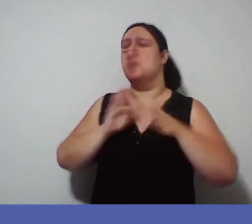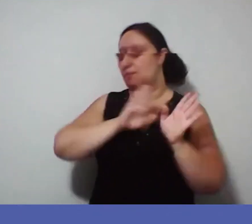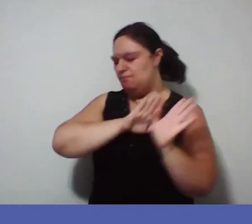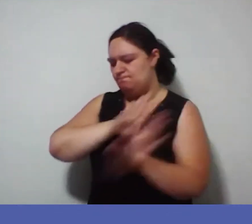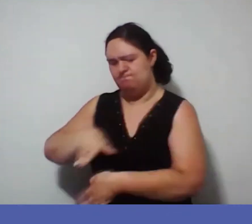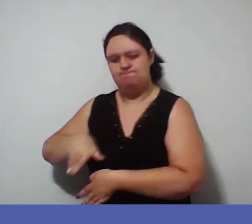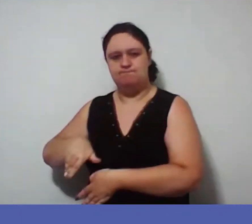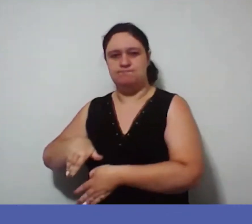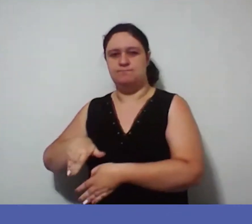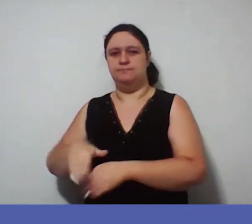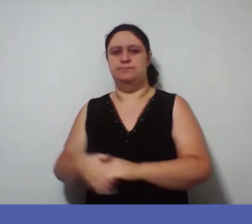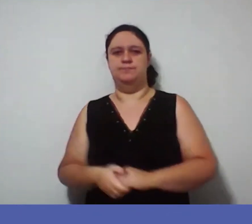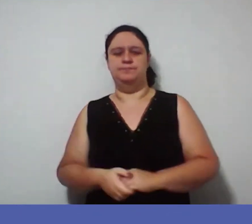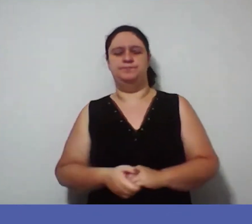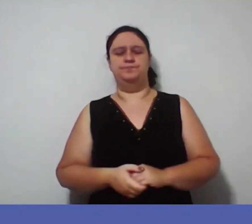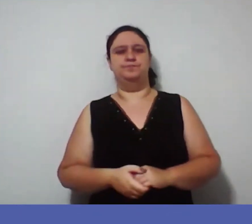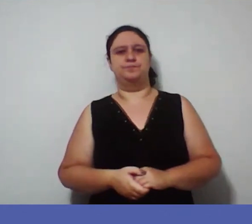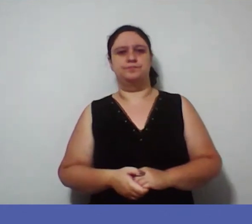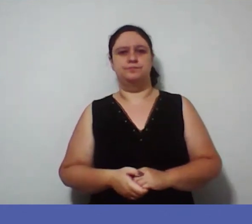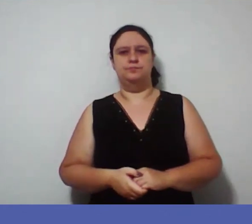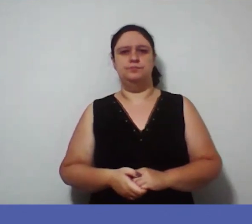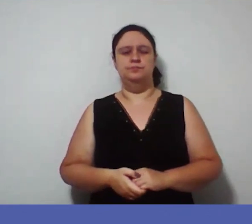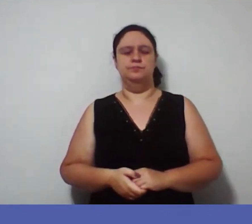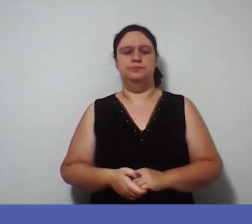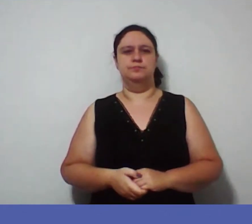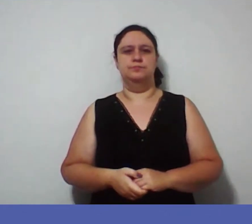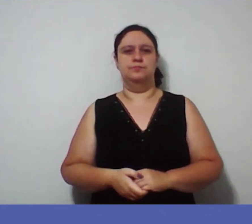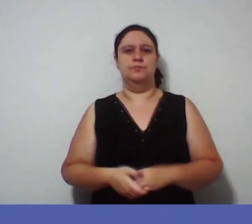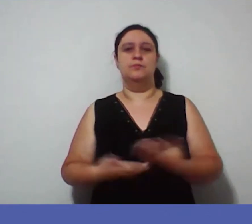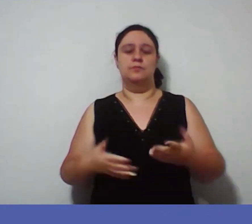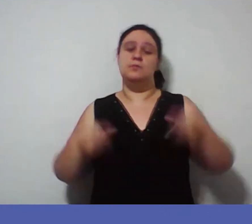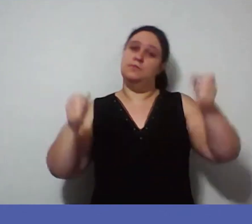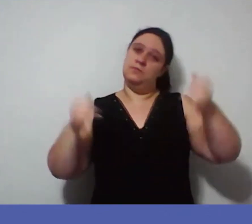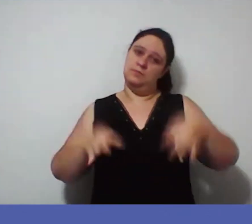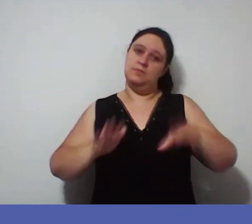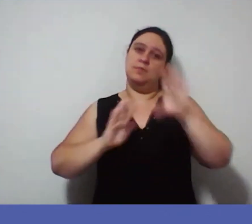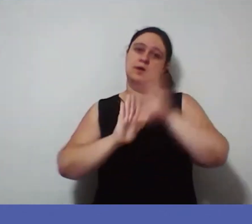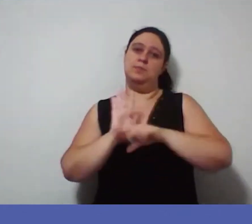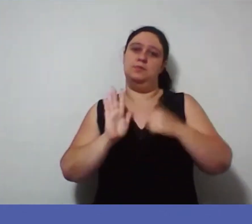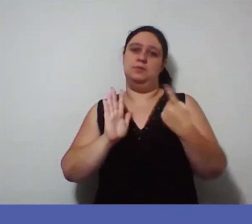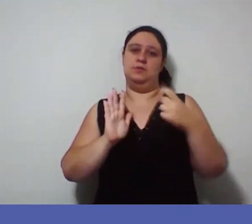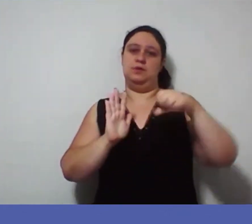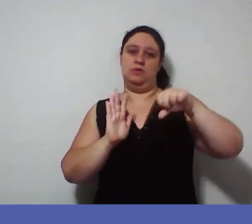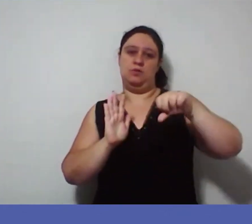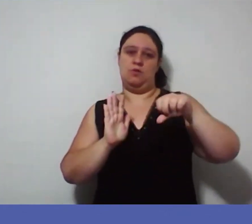Quando eu falei do capítulo 19 sobre voltar a ser uma criança,